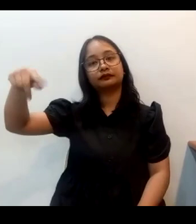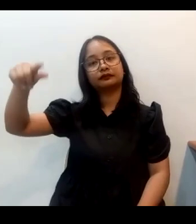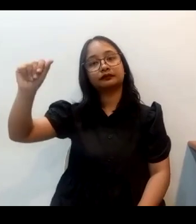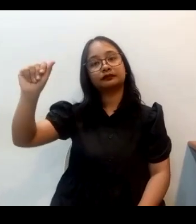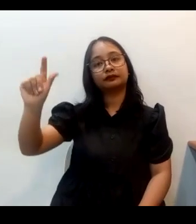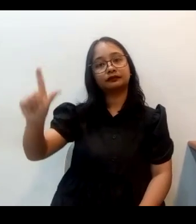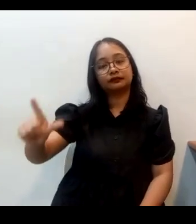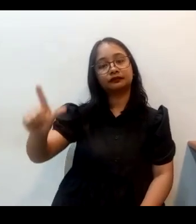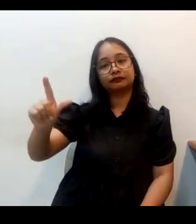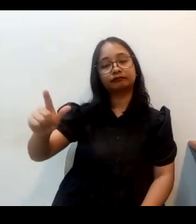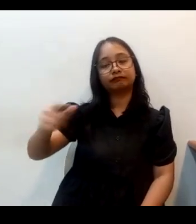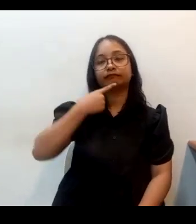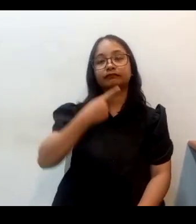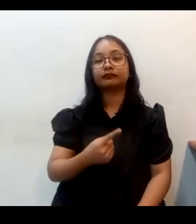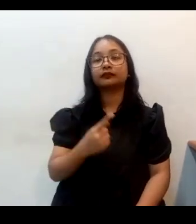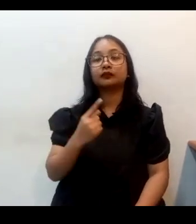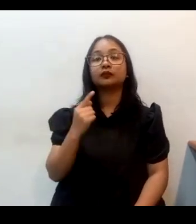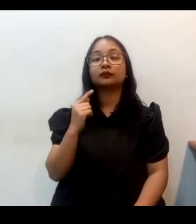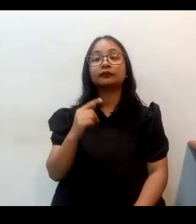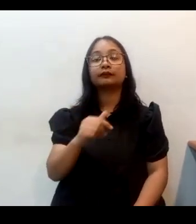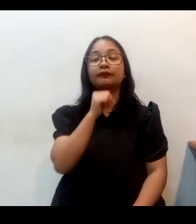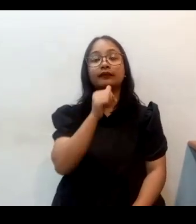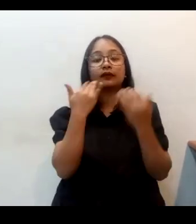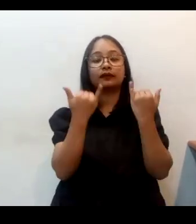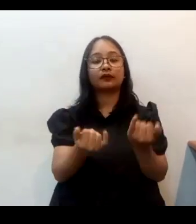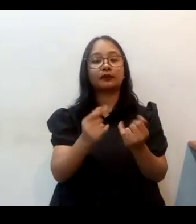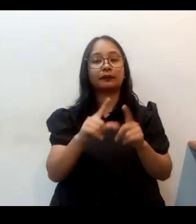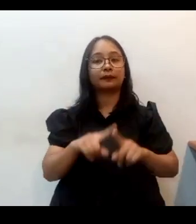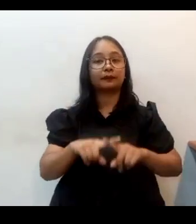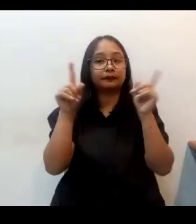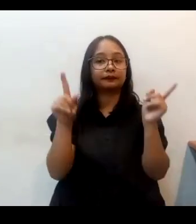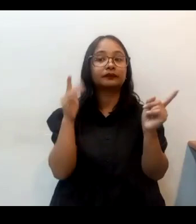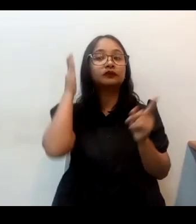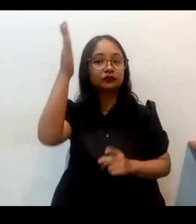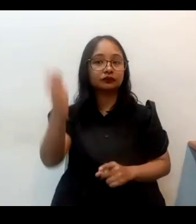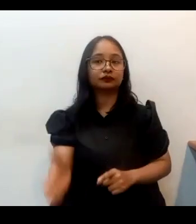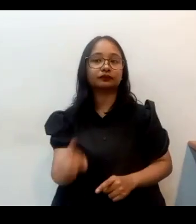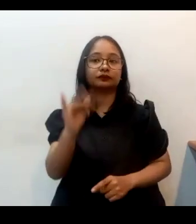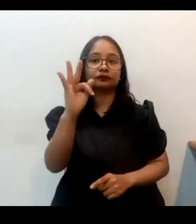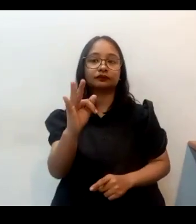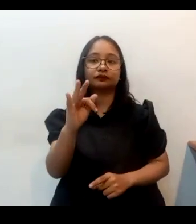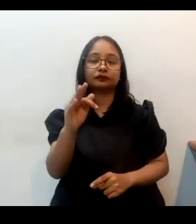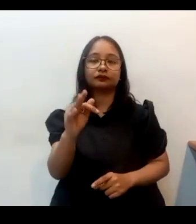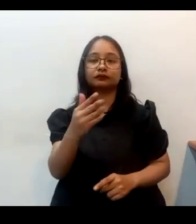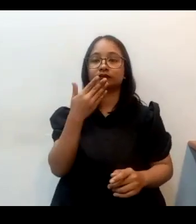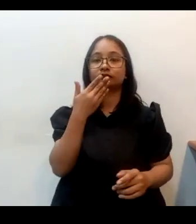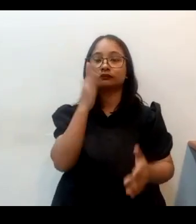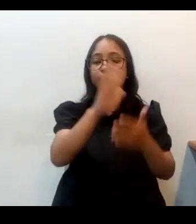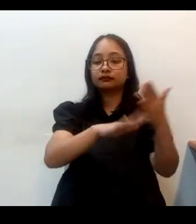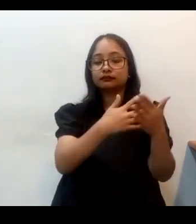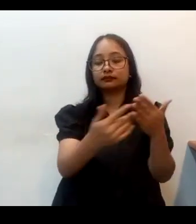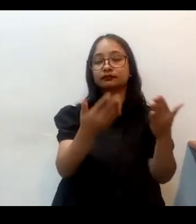is arranged. Pero sabi po niya na hindi sa oras na ito, pero papahintulan po kapag naisaayos natin yung schedule. So when